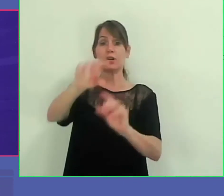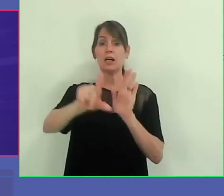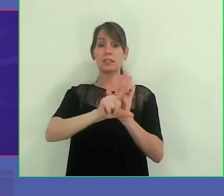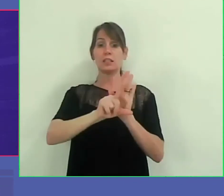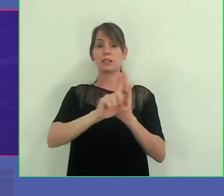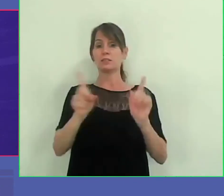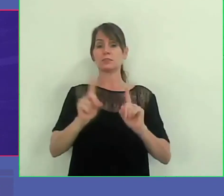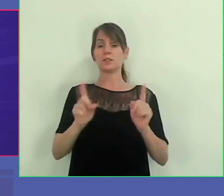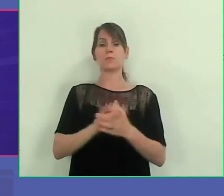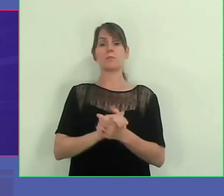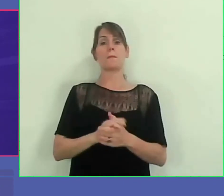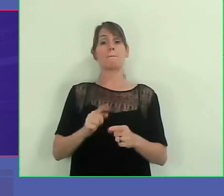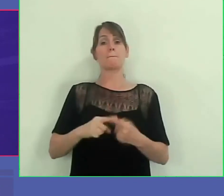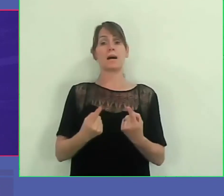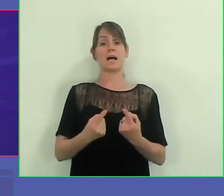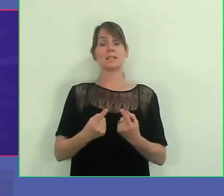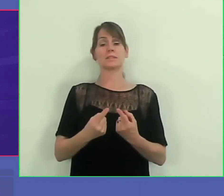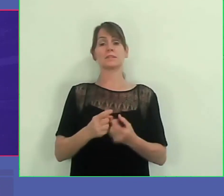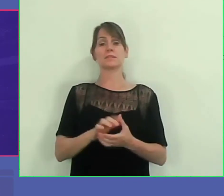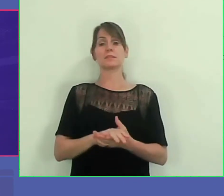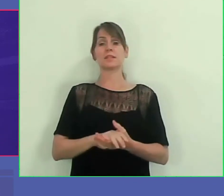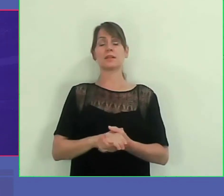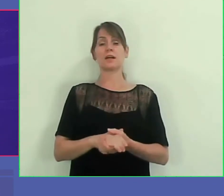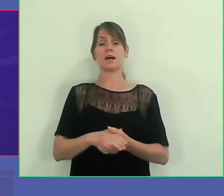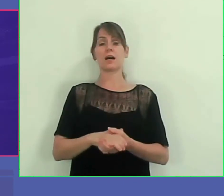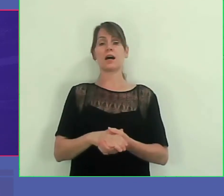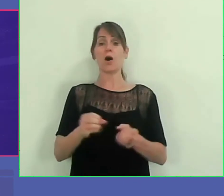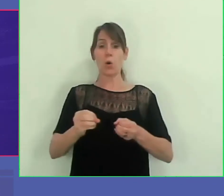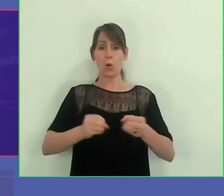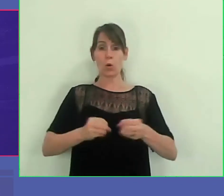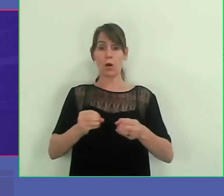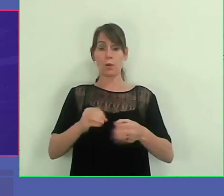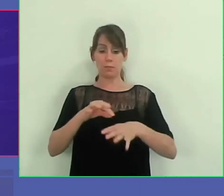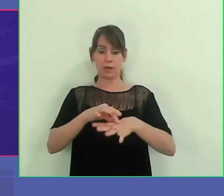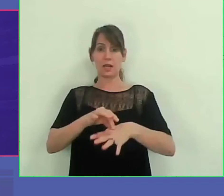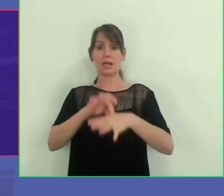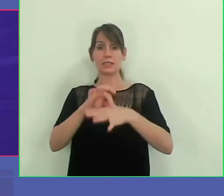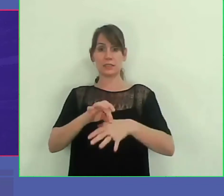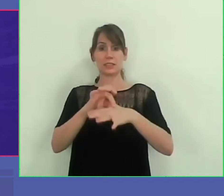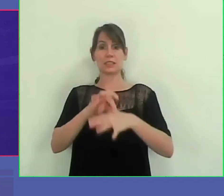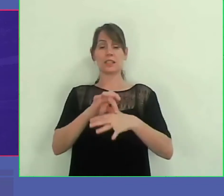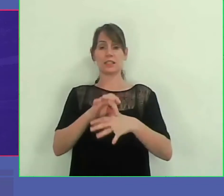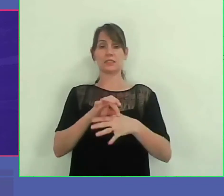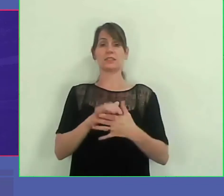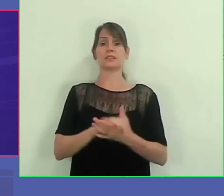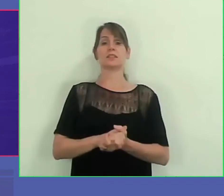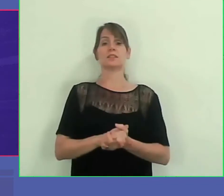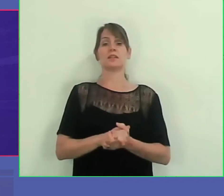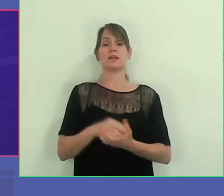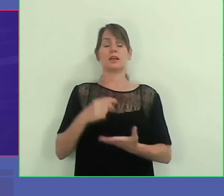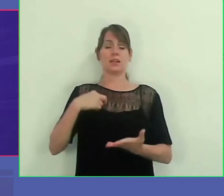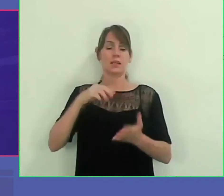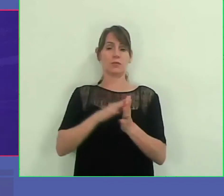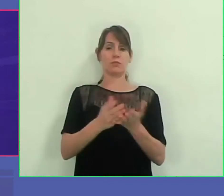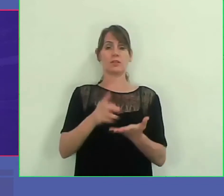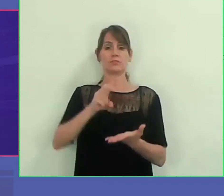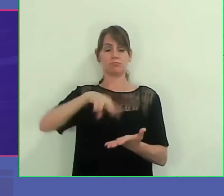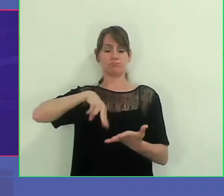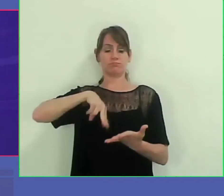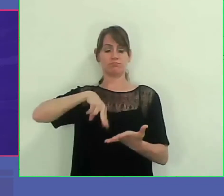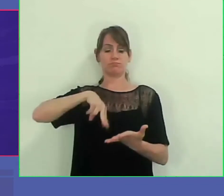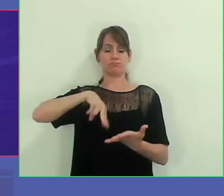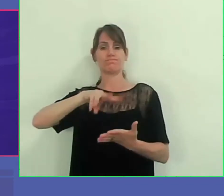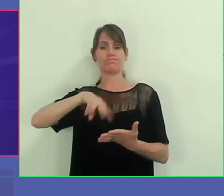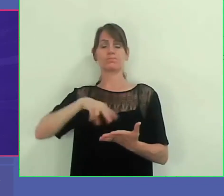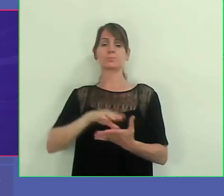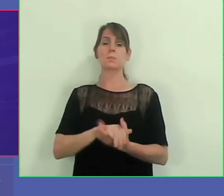as obras da carne são conhecidas e são... Irmãos, eu vou ler na versão King James atualizada, talvez